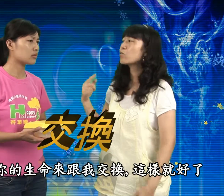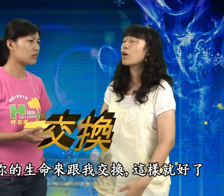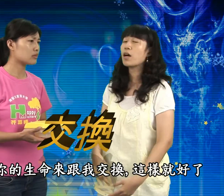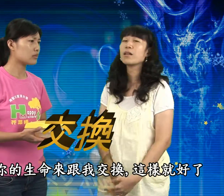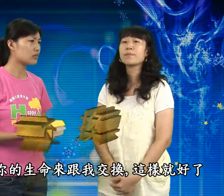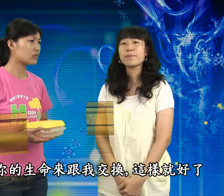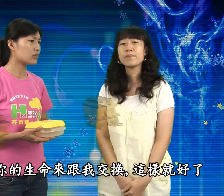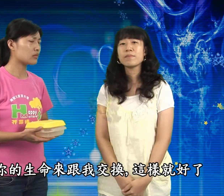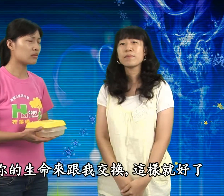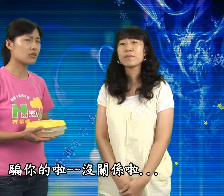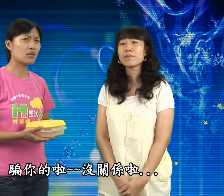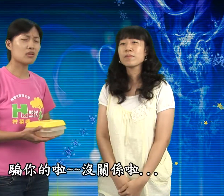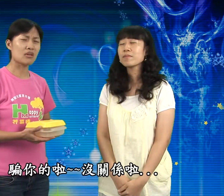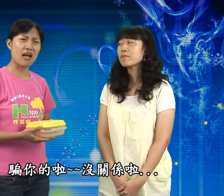就好了。 啊？